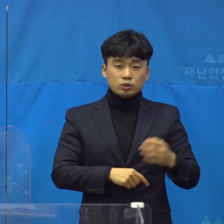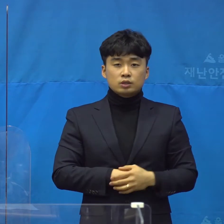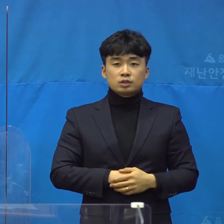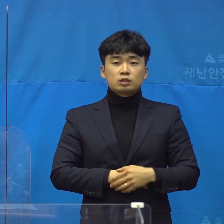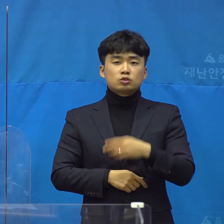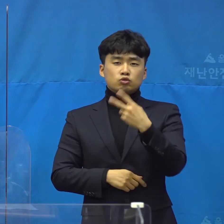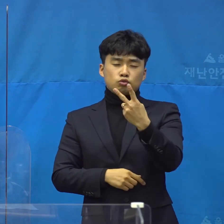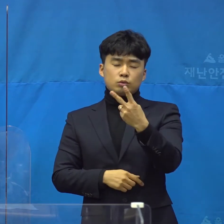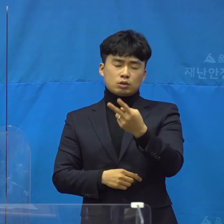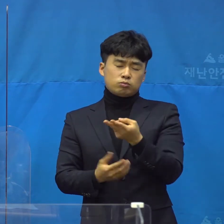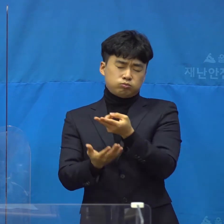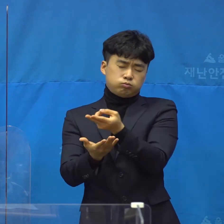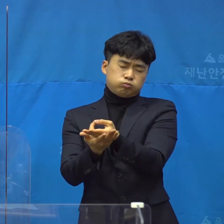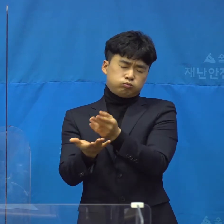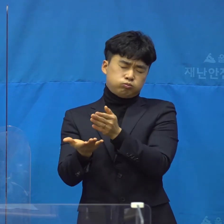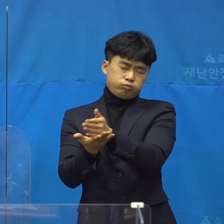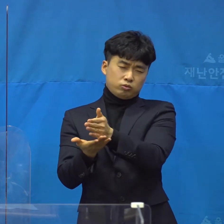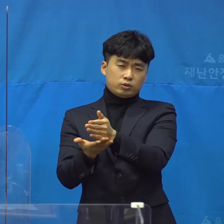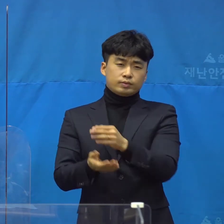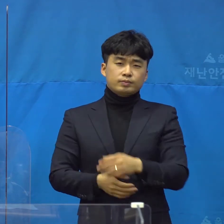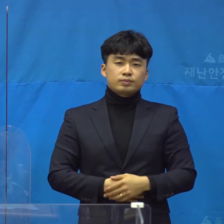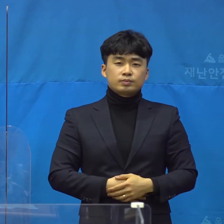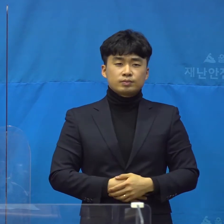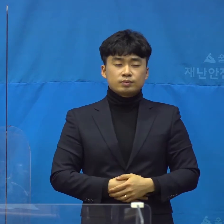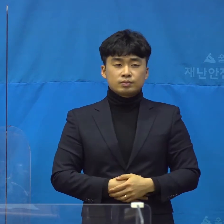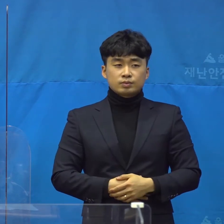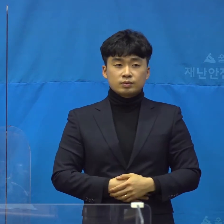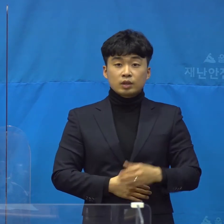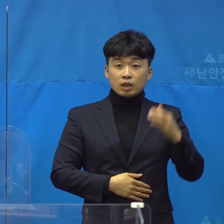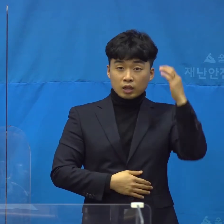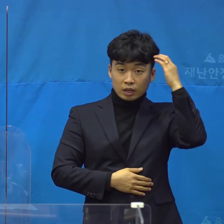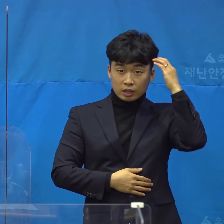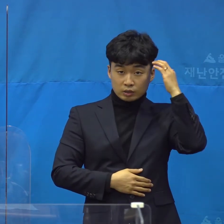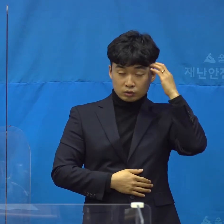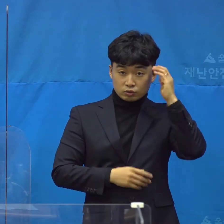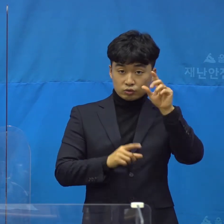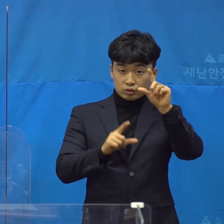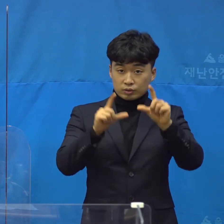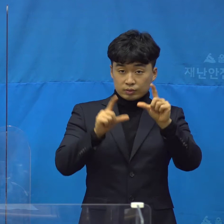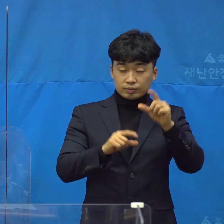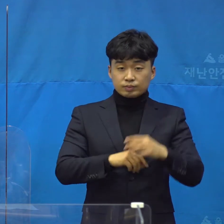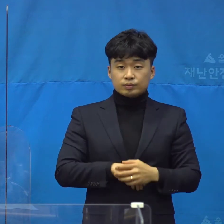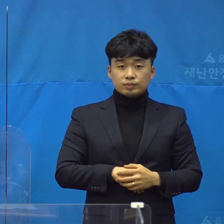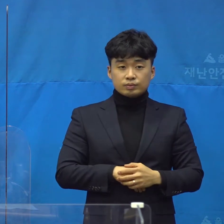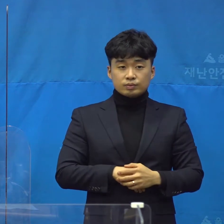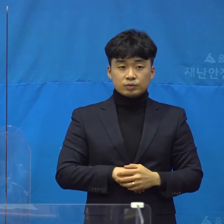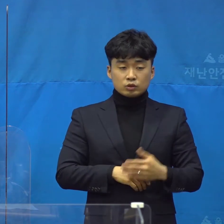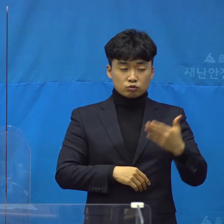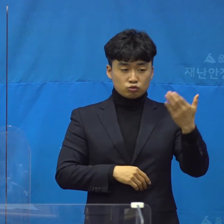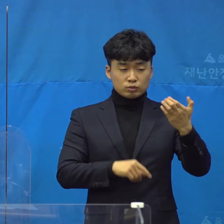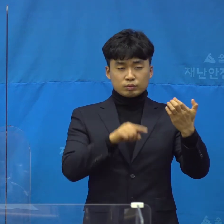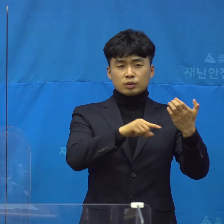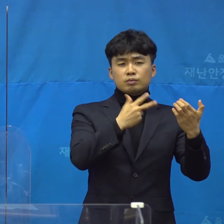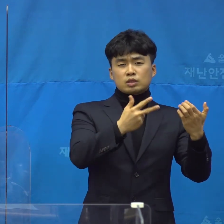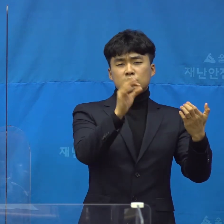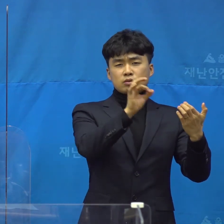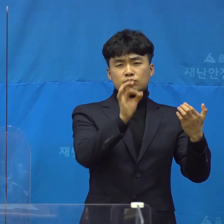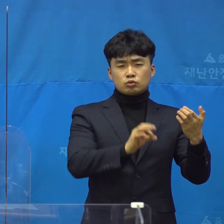2명이 와상입니다. 국내외 감염 현황입니다. 국내 요인은